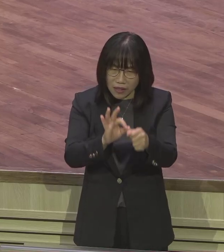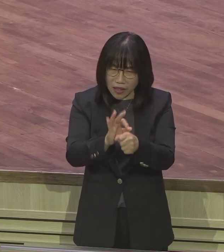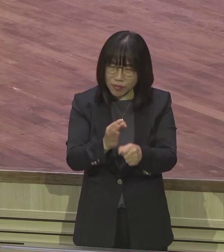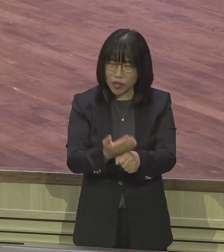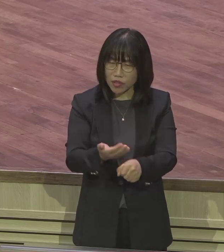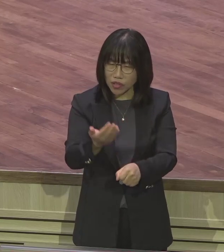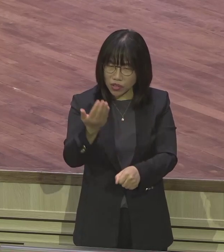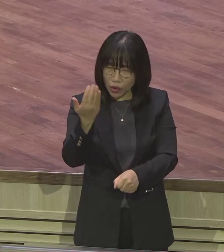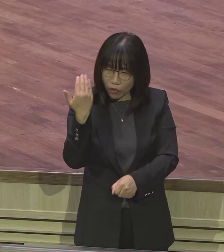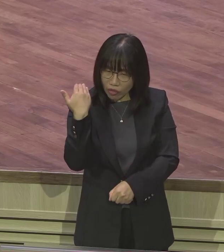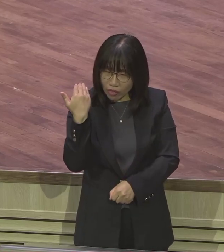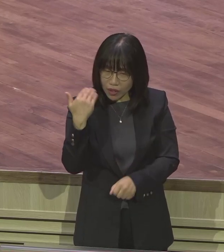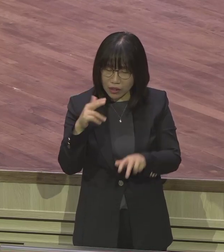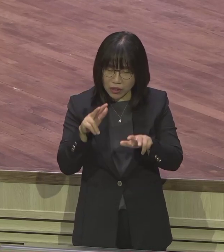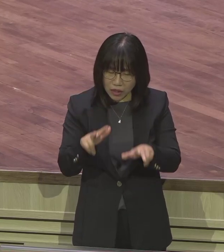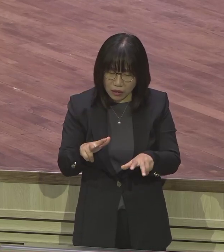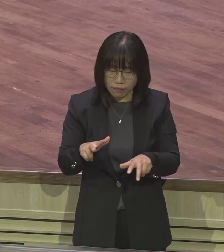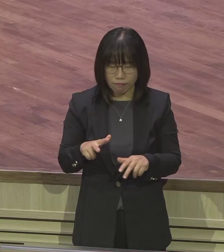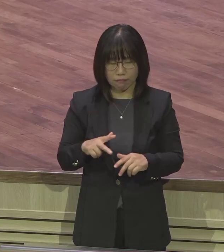지금이나